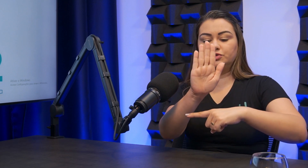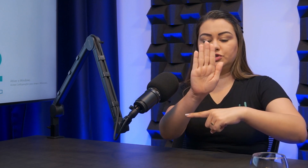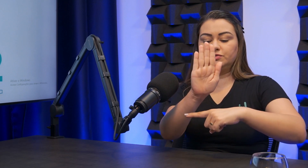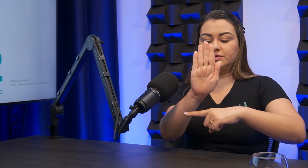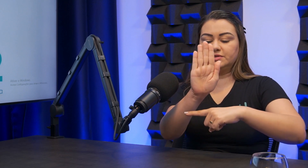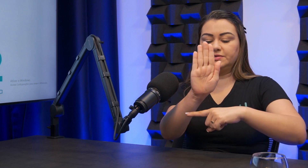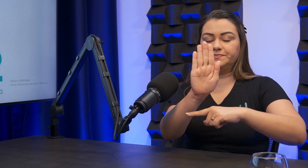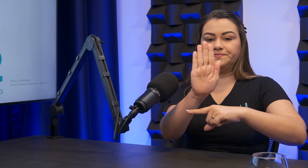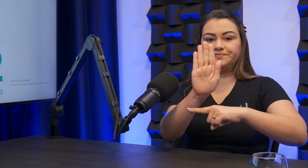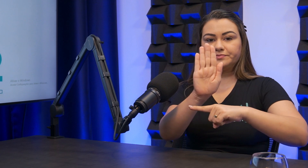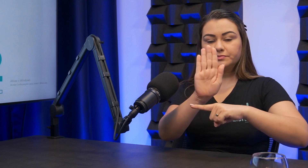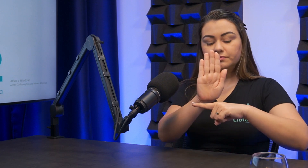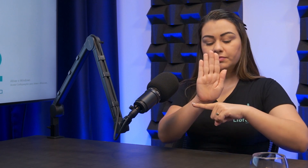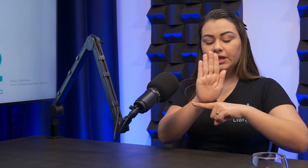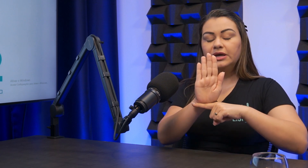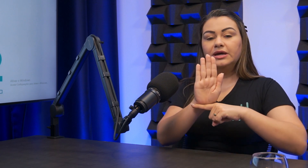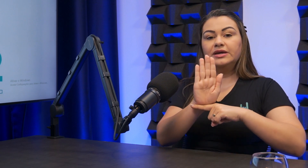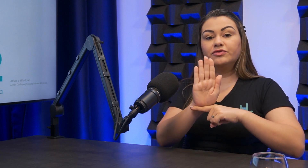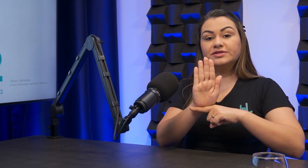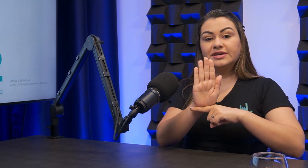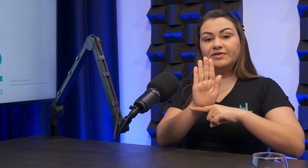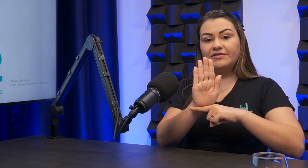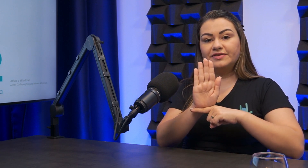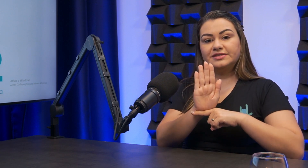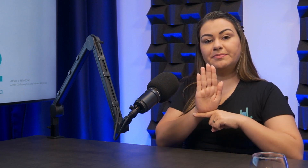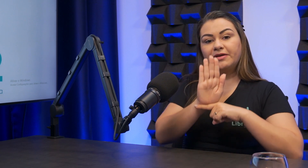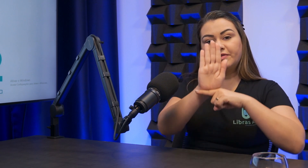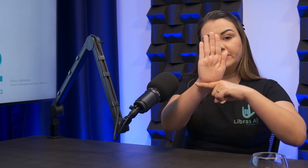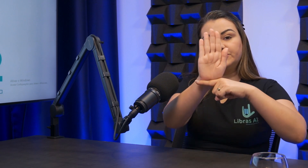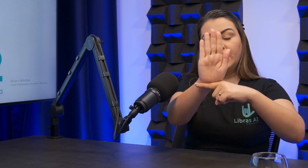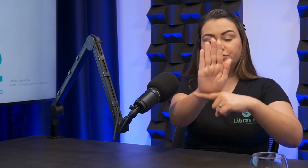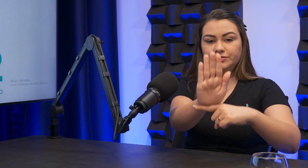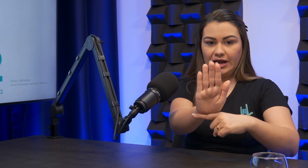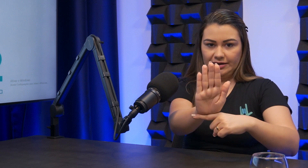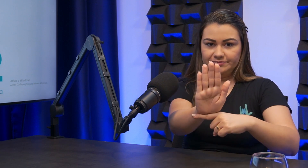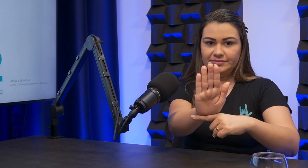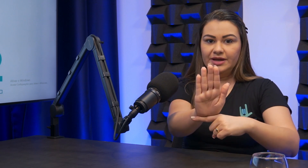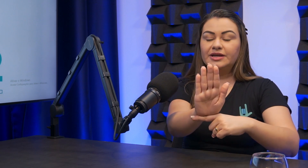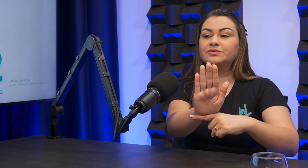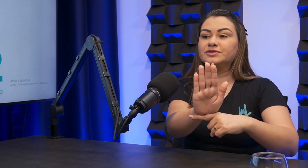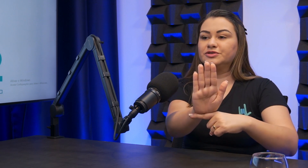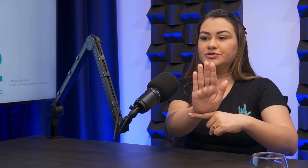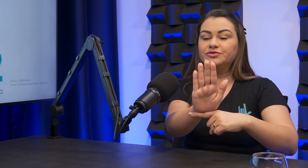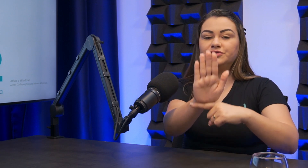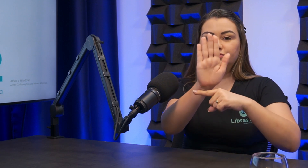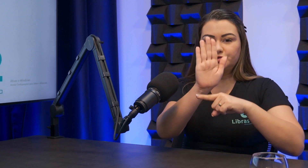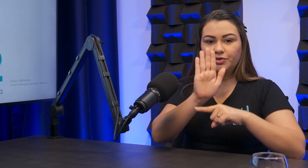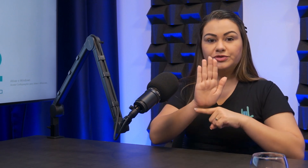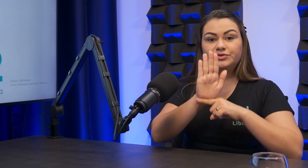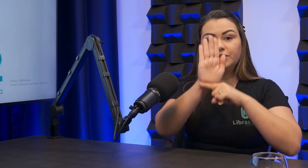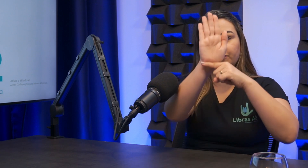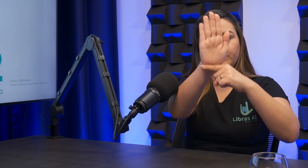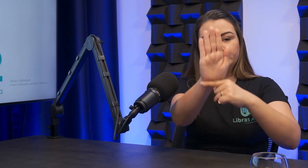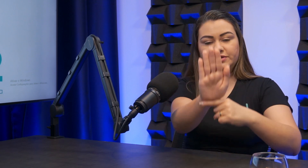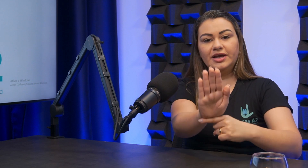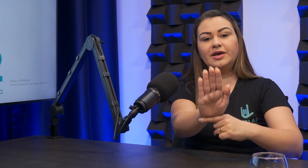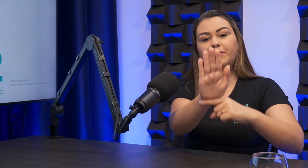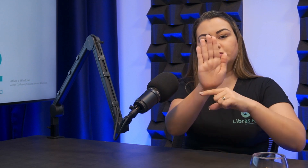juntinhos, assim. E você vai fazer pra frente, ajudar. Que no sentido de estou ajudando você, posso